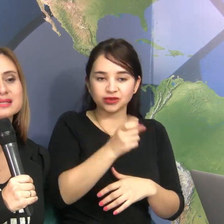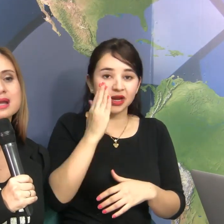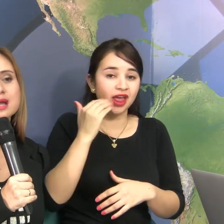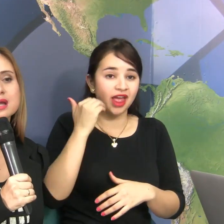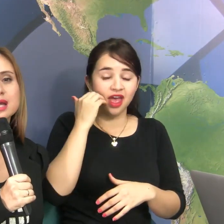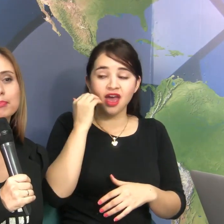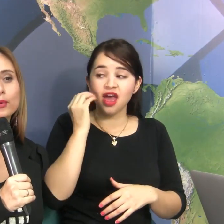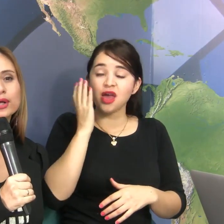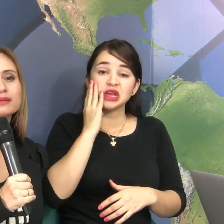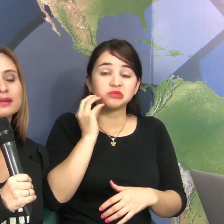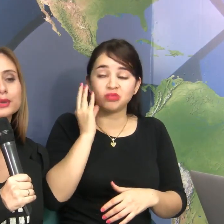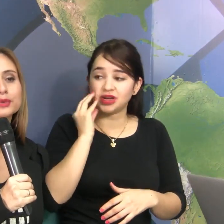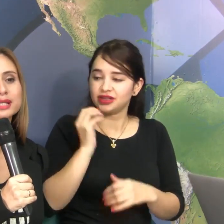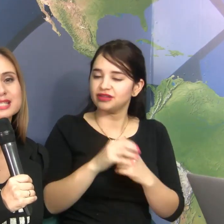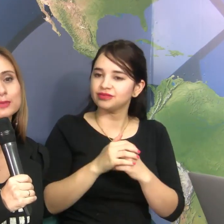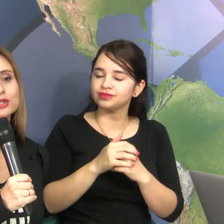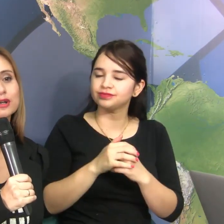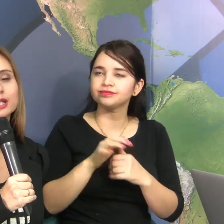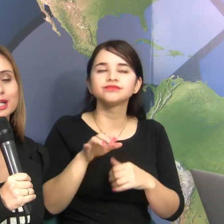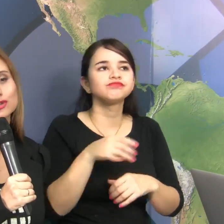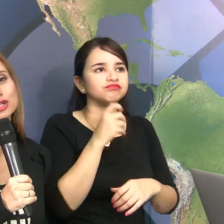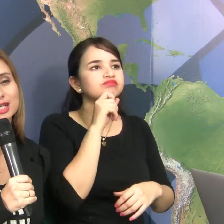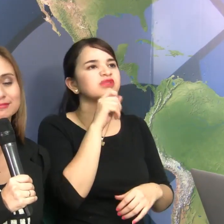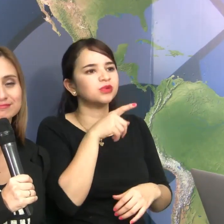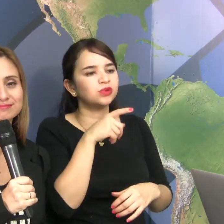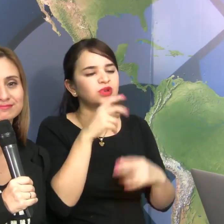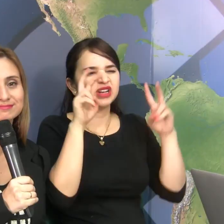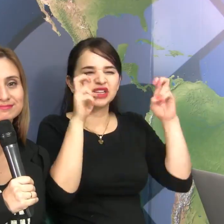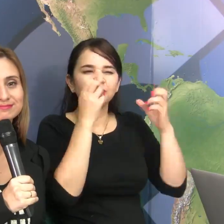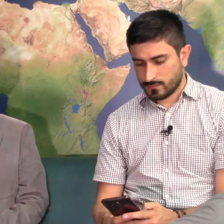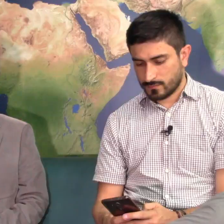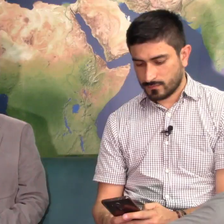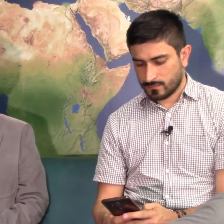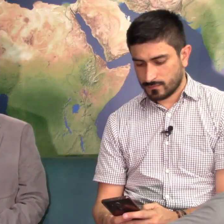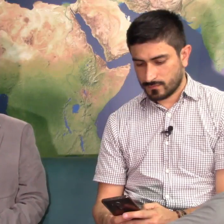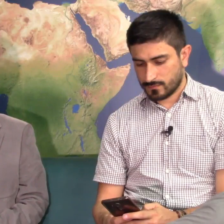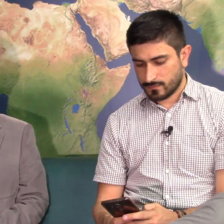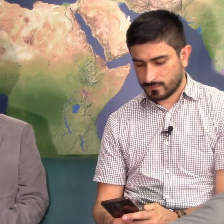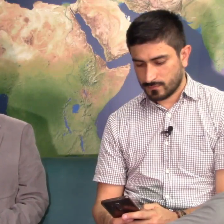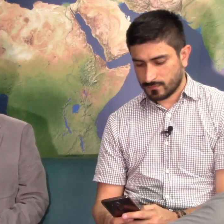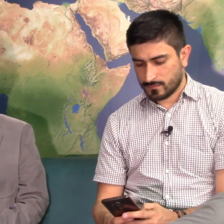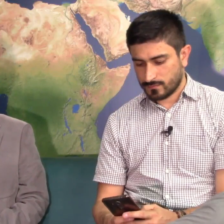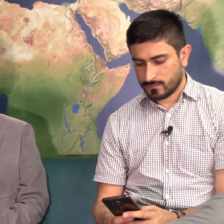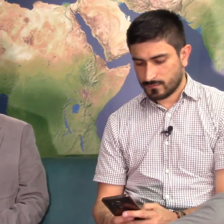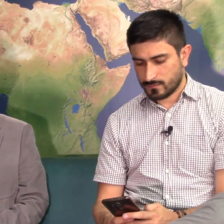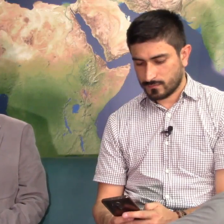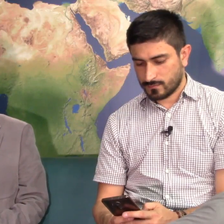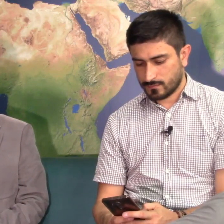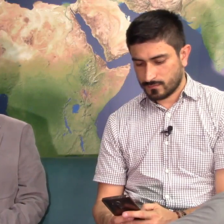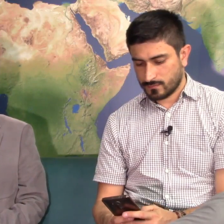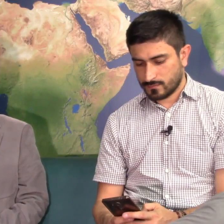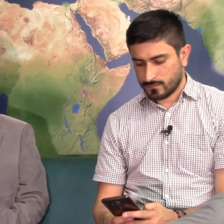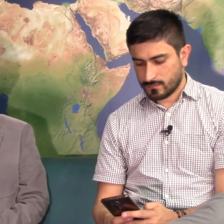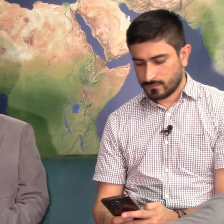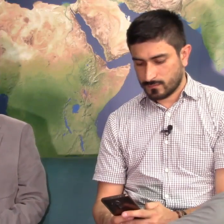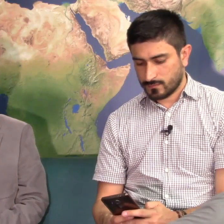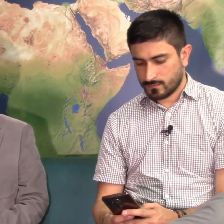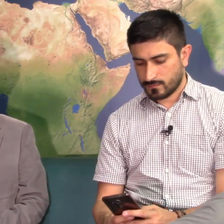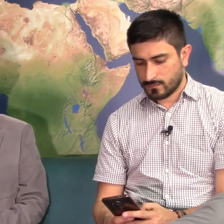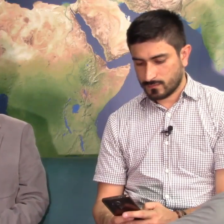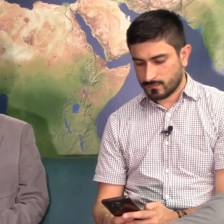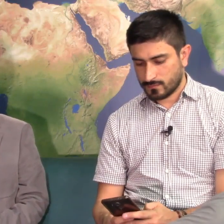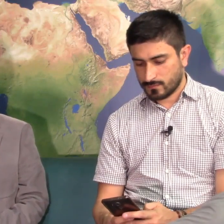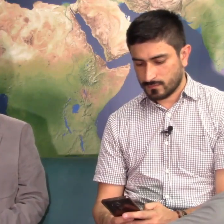empresas pueden tener una responsabilidad social? Bueno, excelente. Entonces vamos a ver qué nos